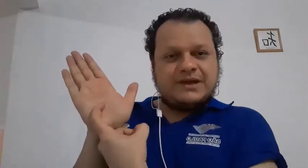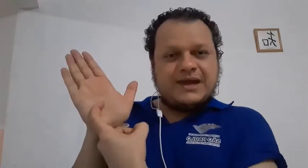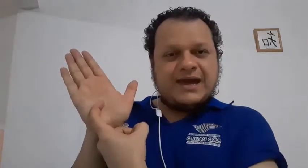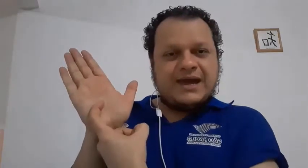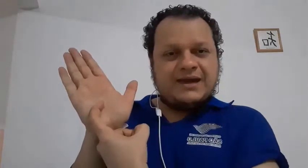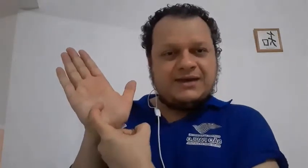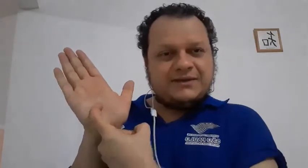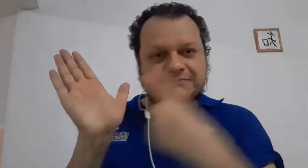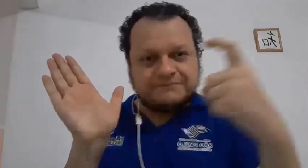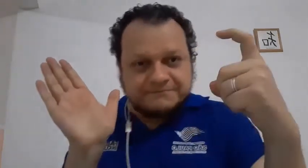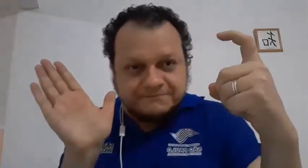R.